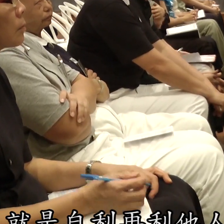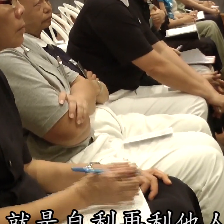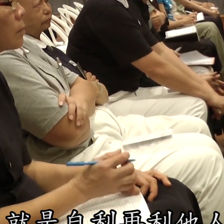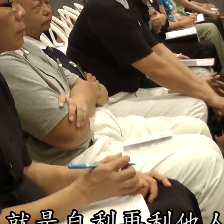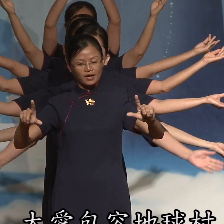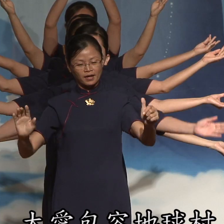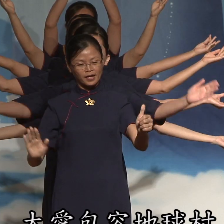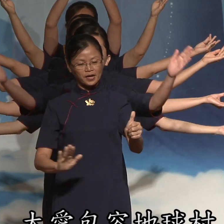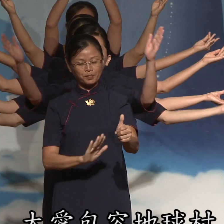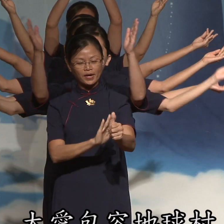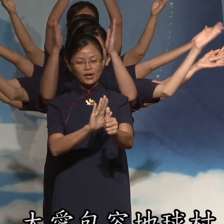人。